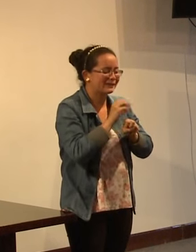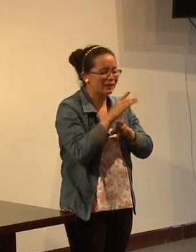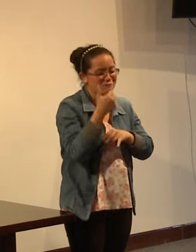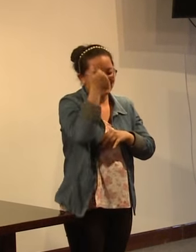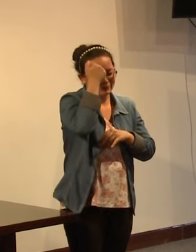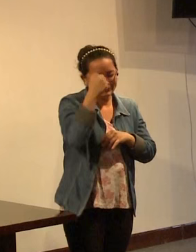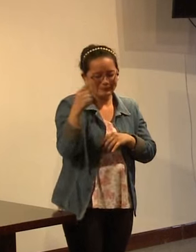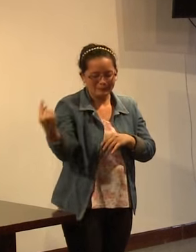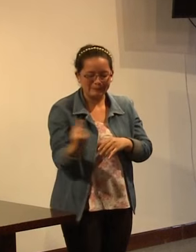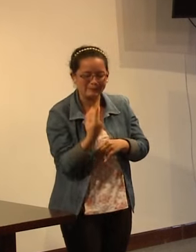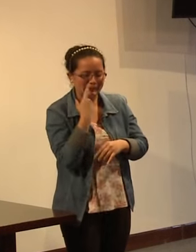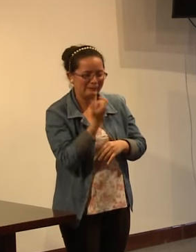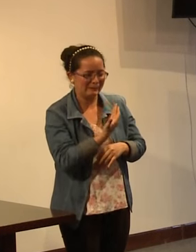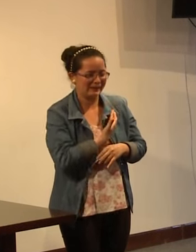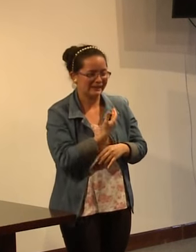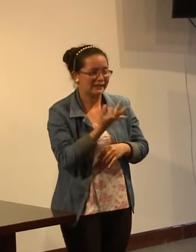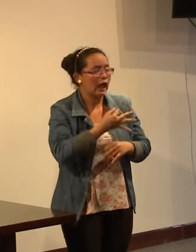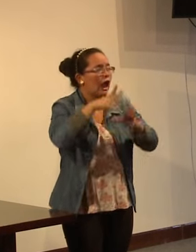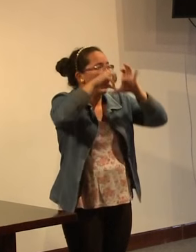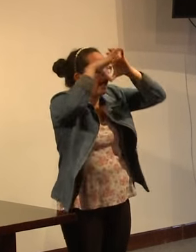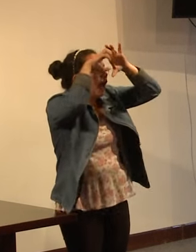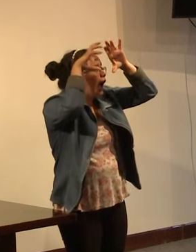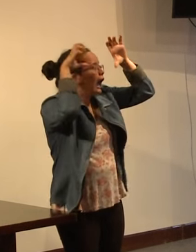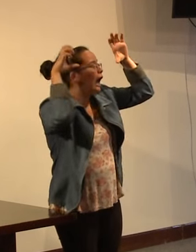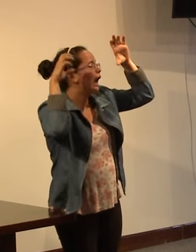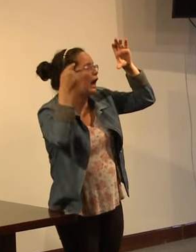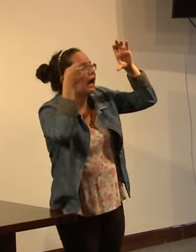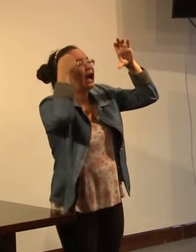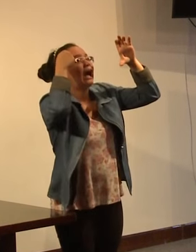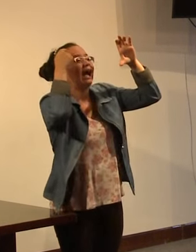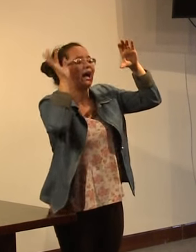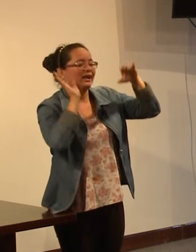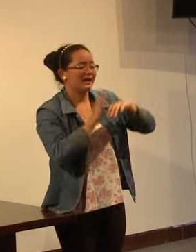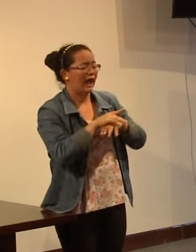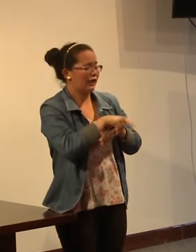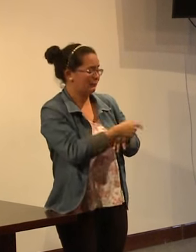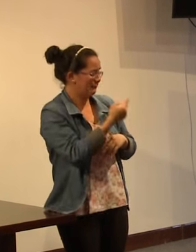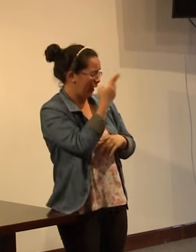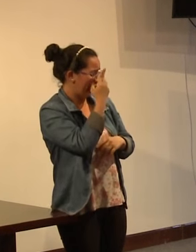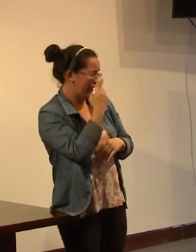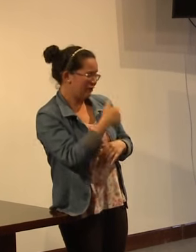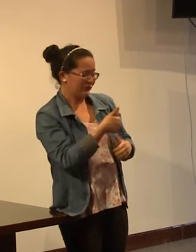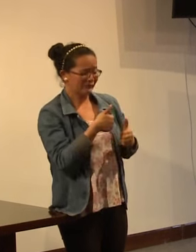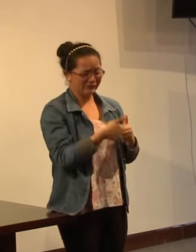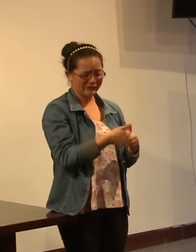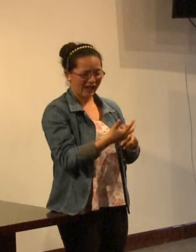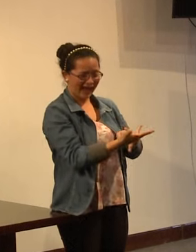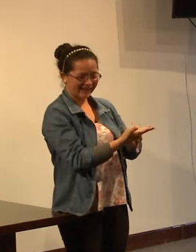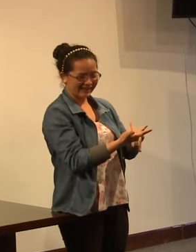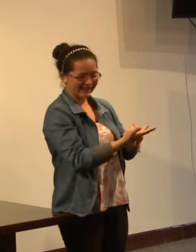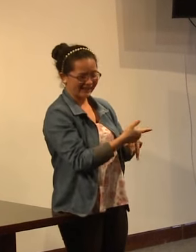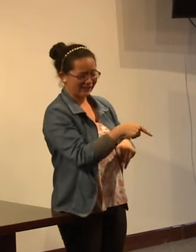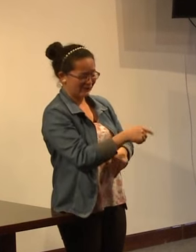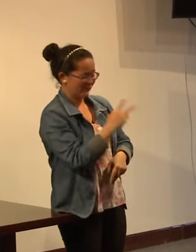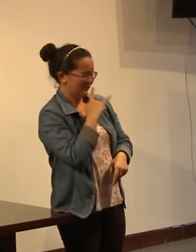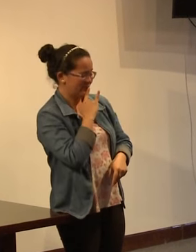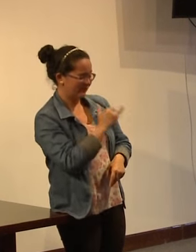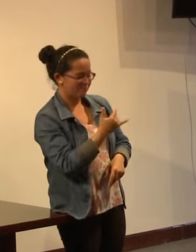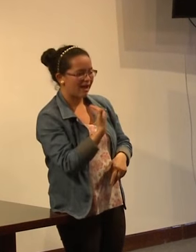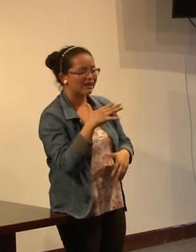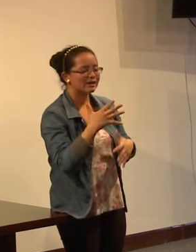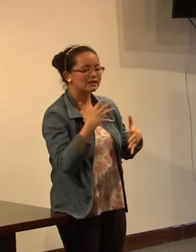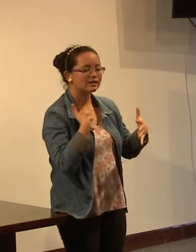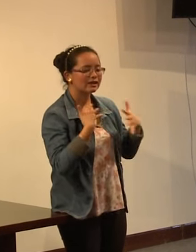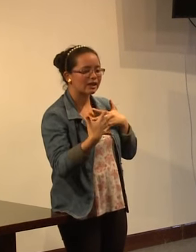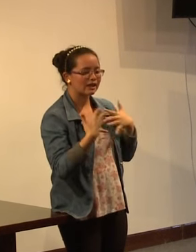rato, es que los papás se montan mucho la idea del gran artista, ¿no? Entonces, y eso pasa, por ejemplo, mucho en las artes que son escénicas, como por